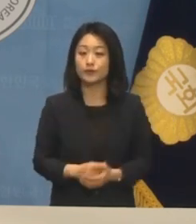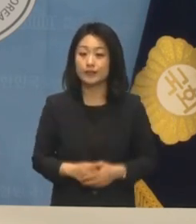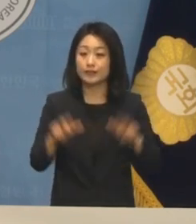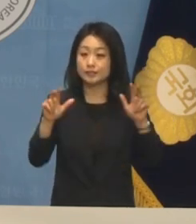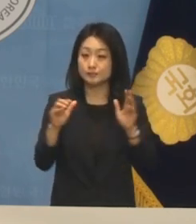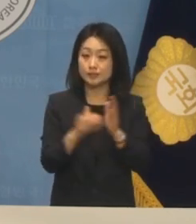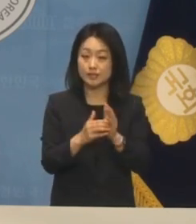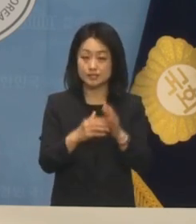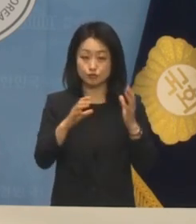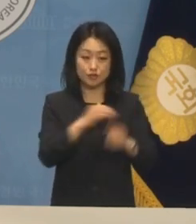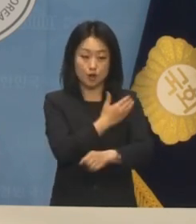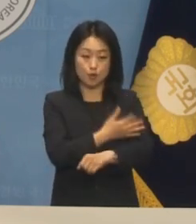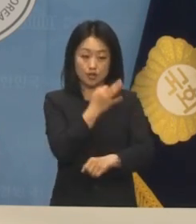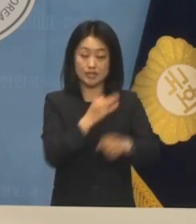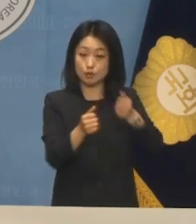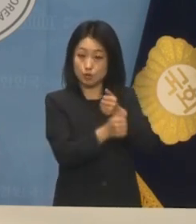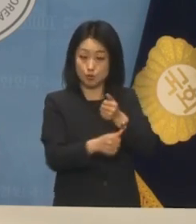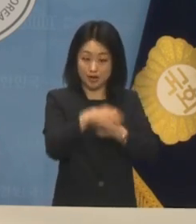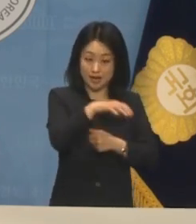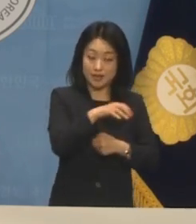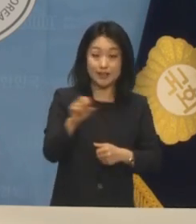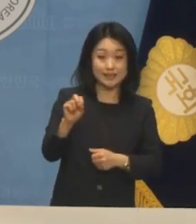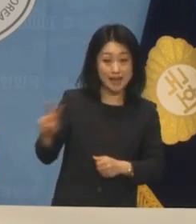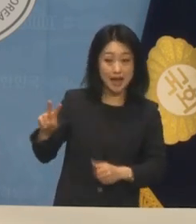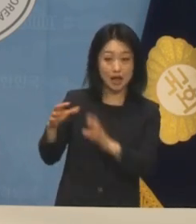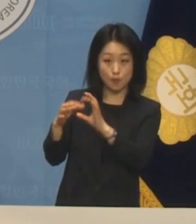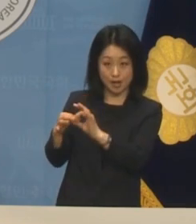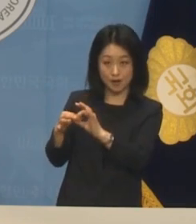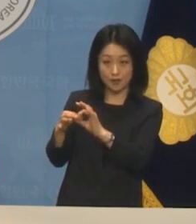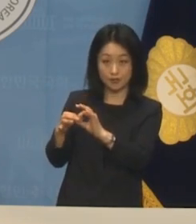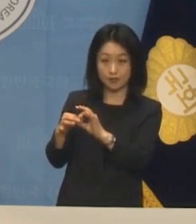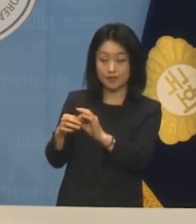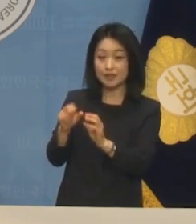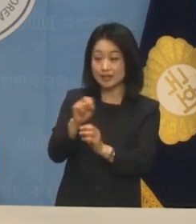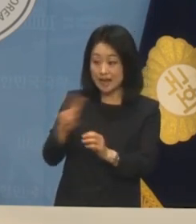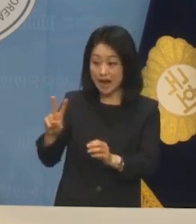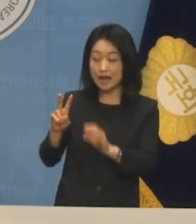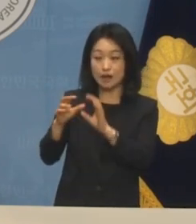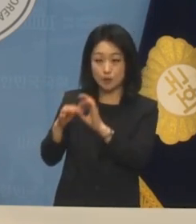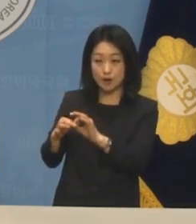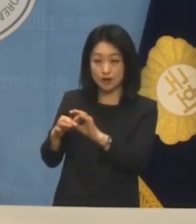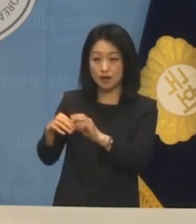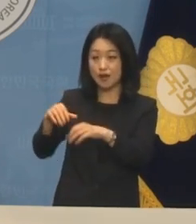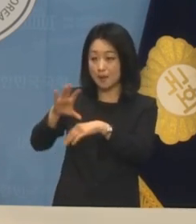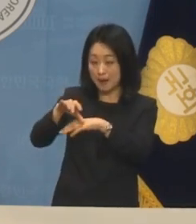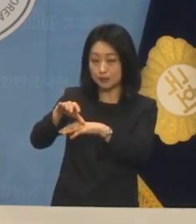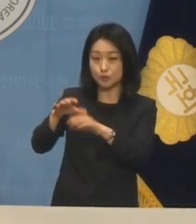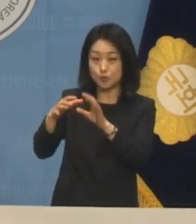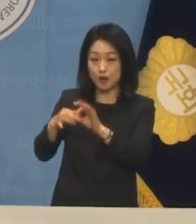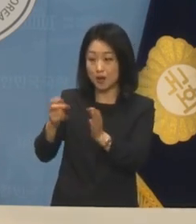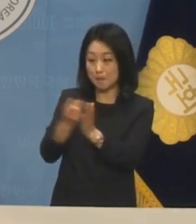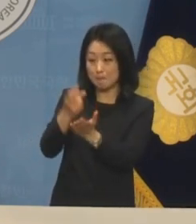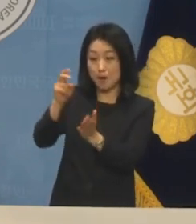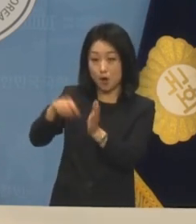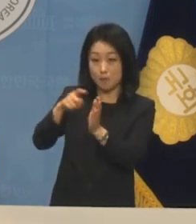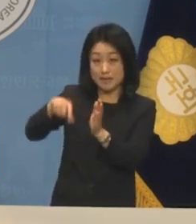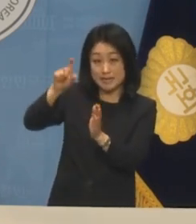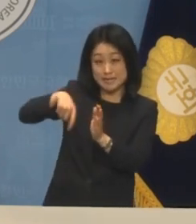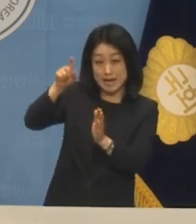그간 권익위는 야당 관계자와 언론 관계자 등이 법인카드 의혹에 대해서는